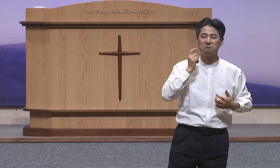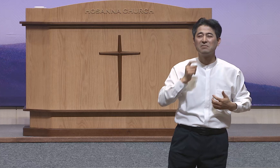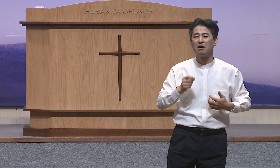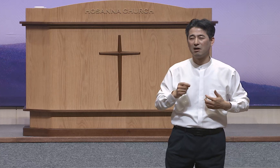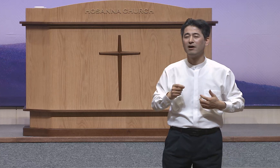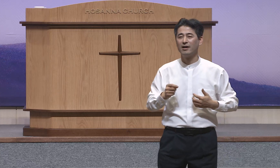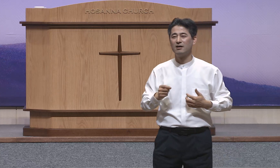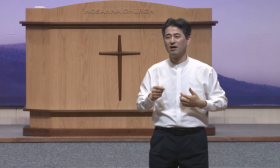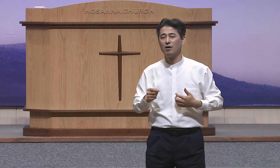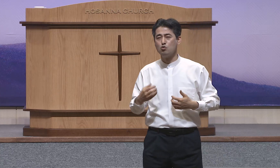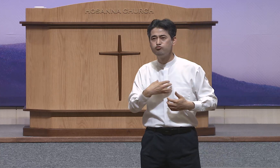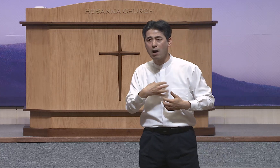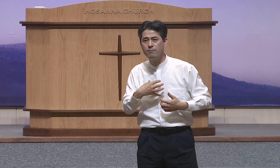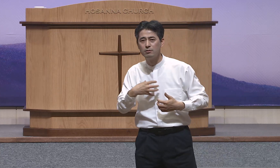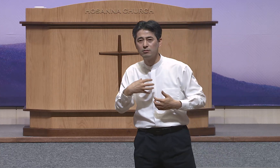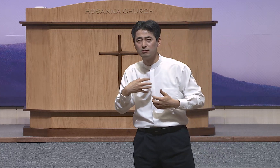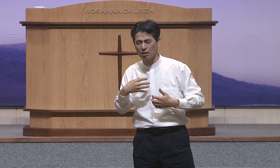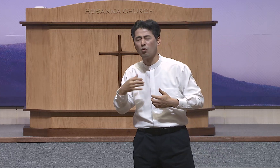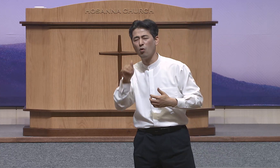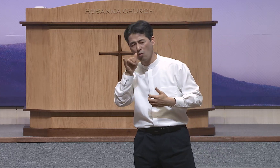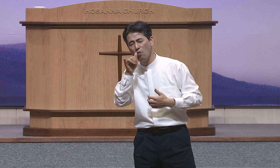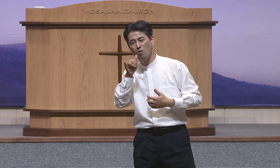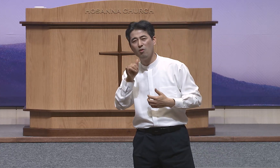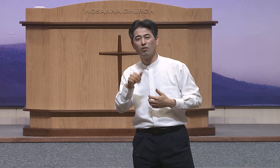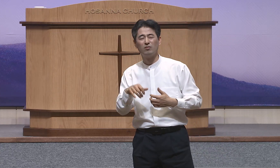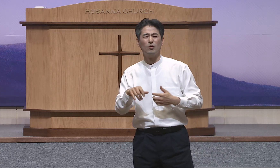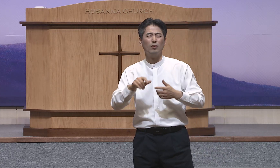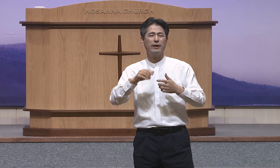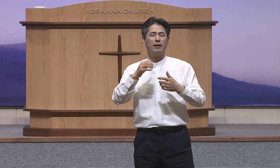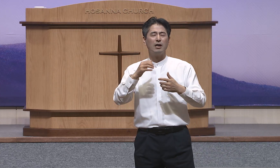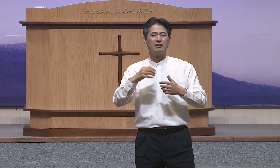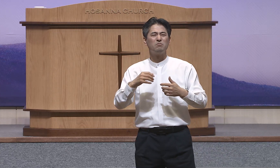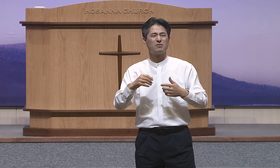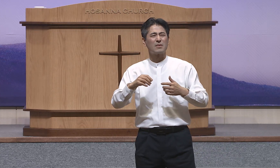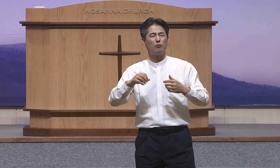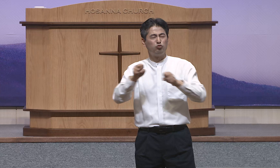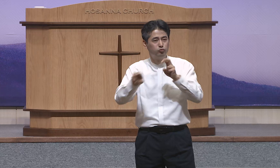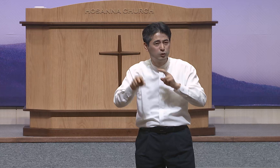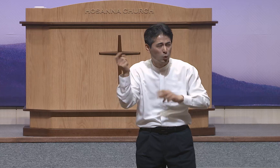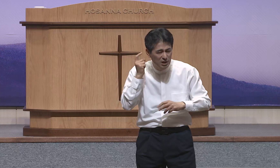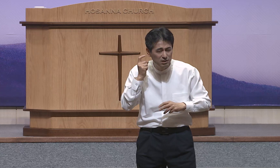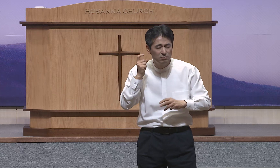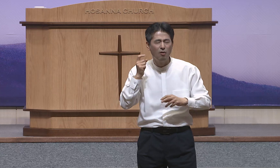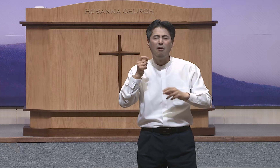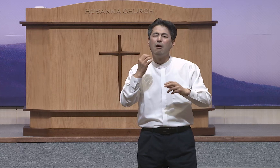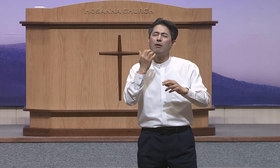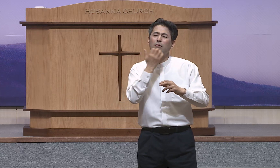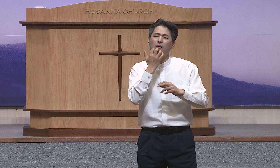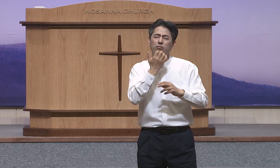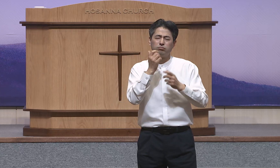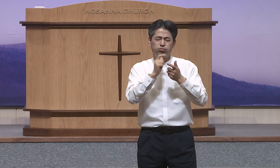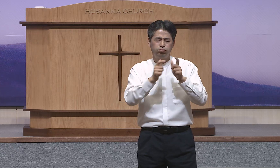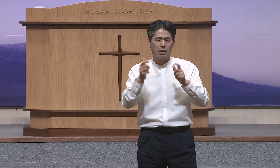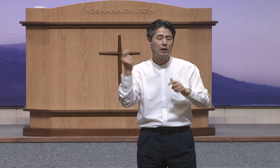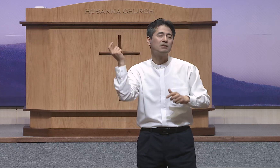그들의 표정과 그리고 그들의 배경들 음악을 통해서 아, 이거는 슬픔의 소리고 이거는